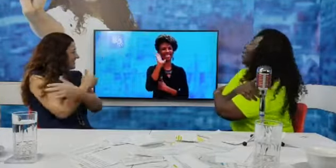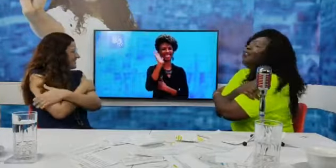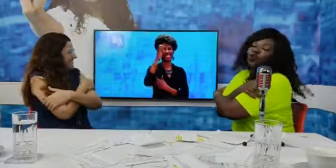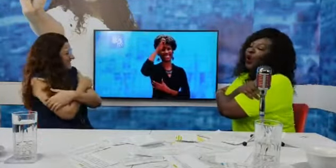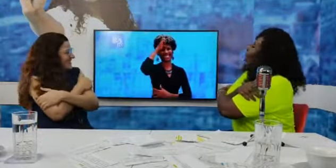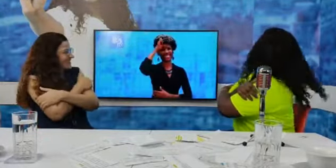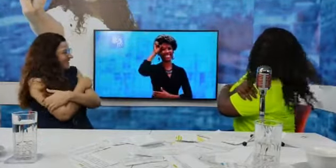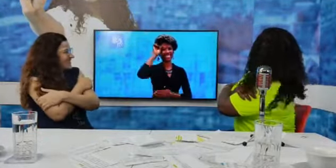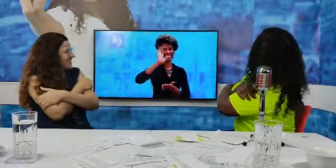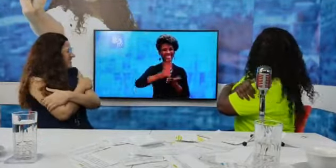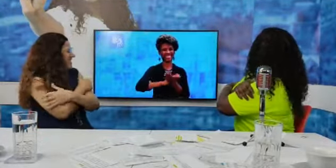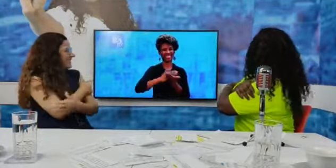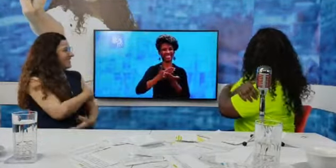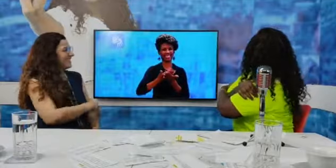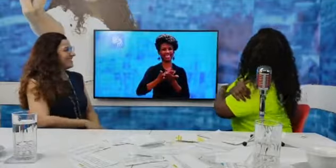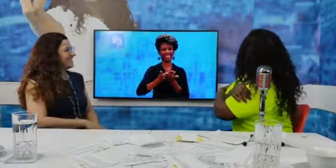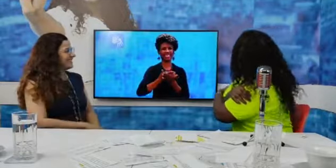Eurides, pela sua